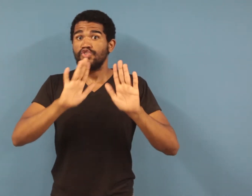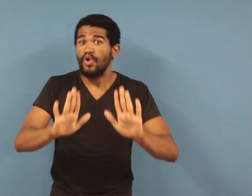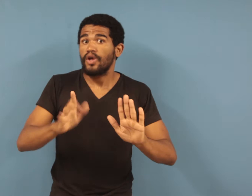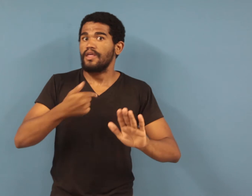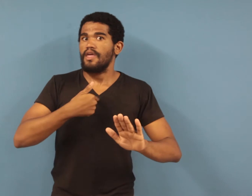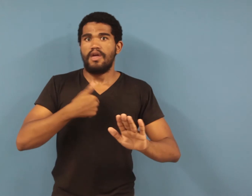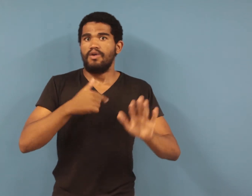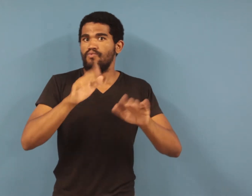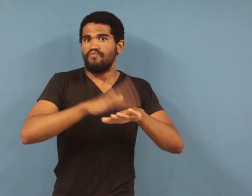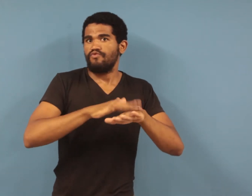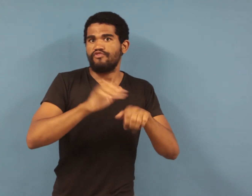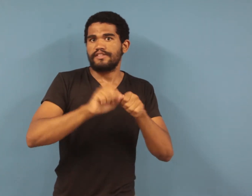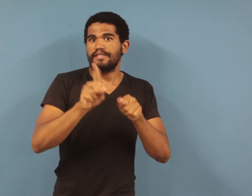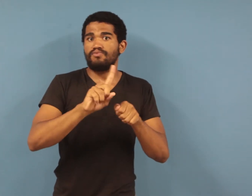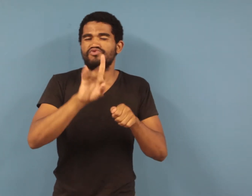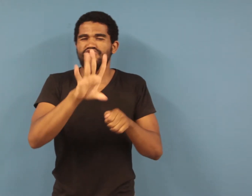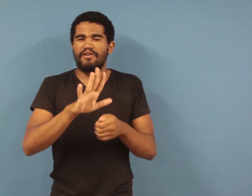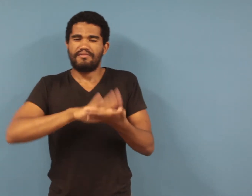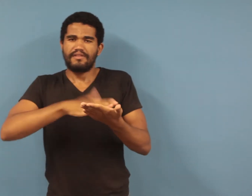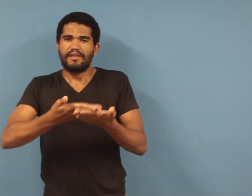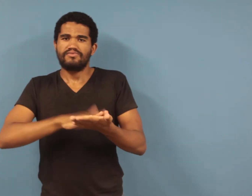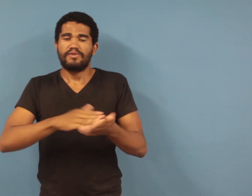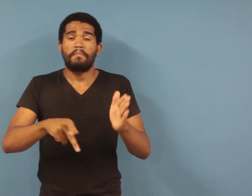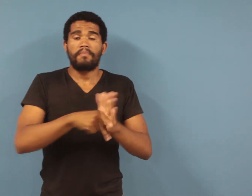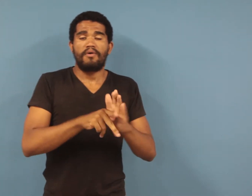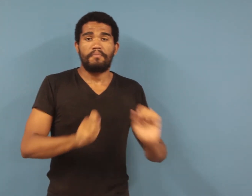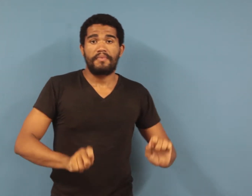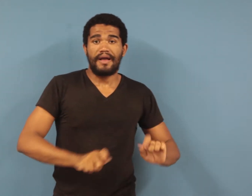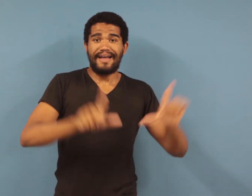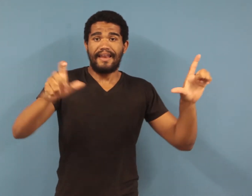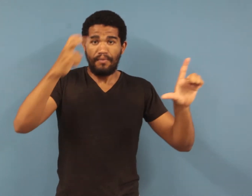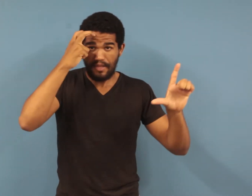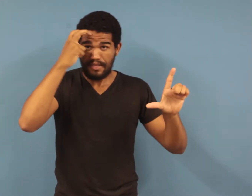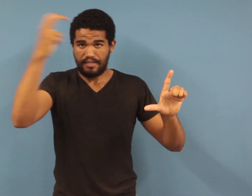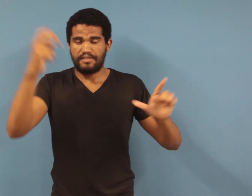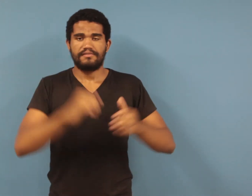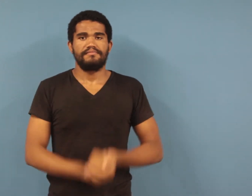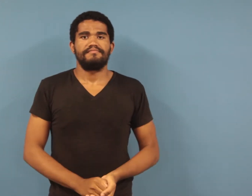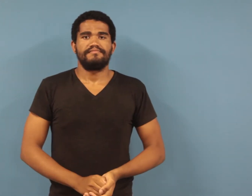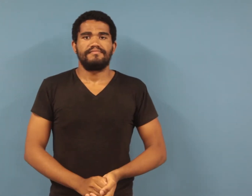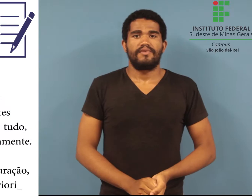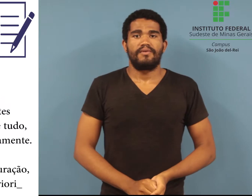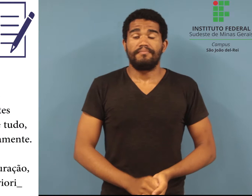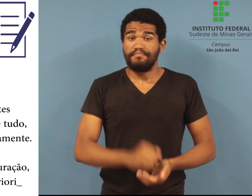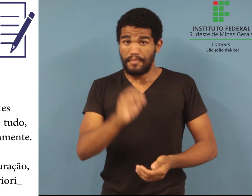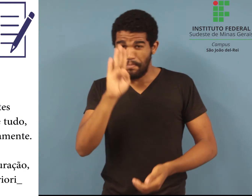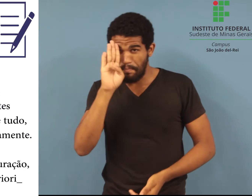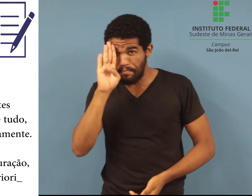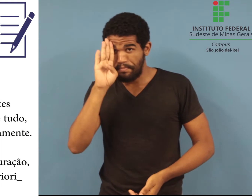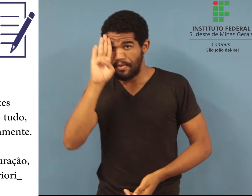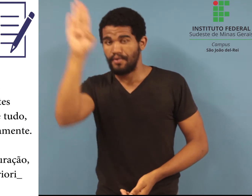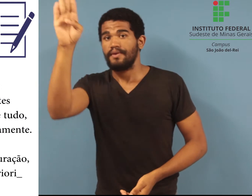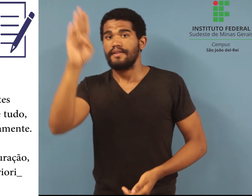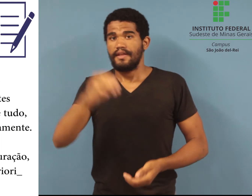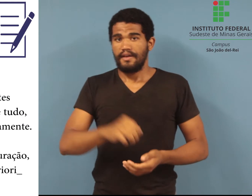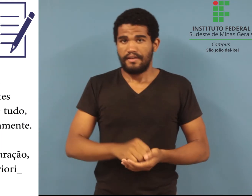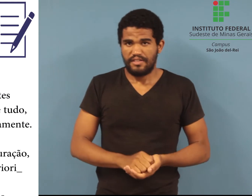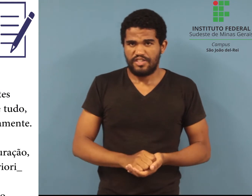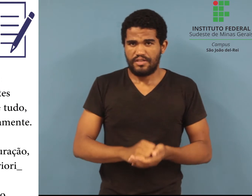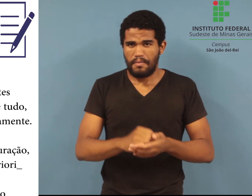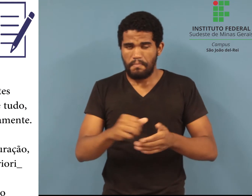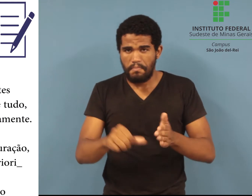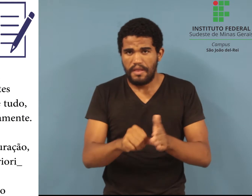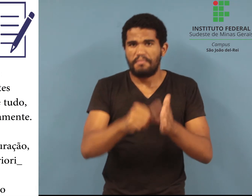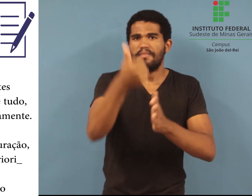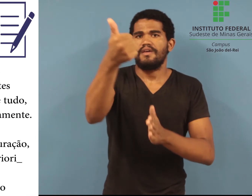canal Inteligente. Prioridade, relevância. Em primeiro lugar, antes de mais nada,